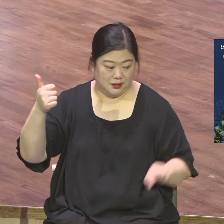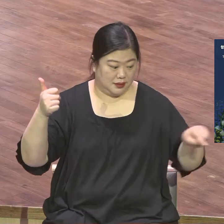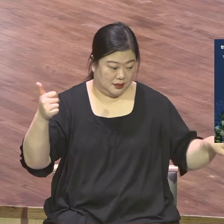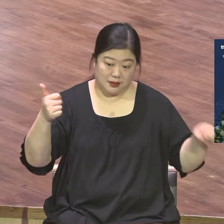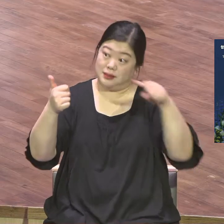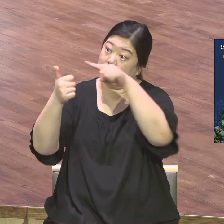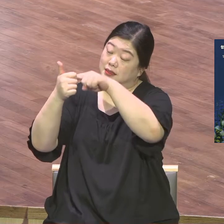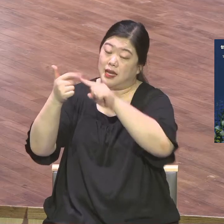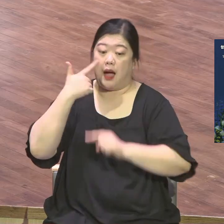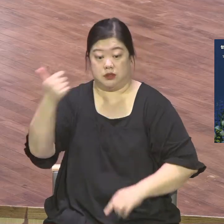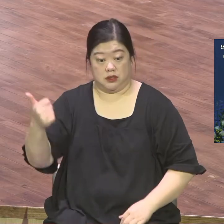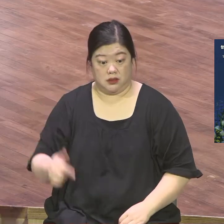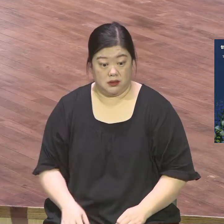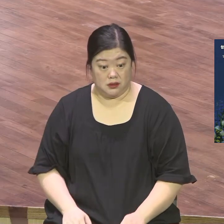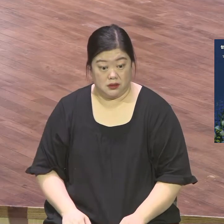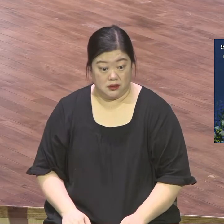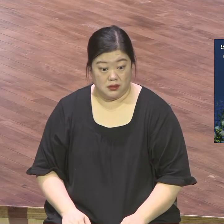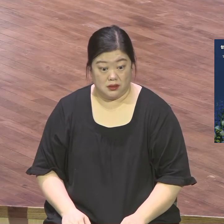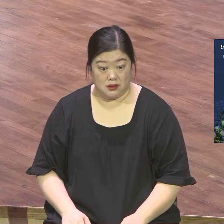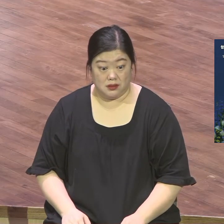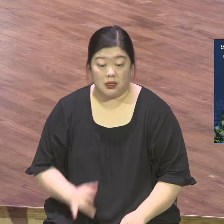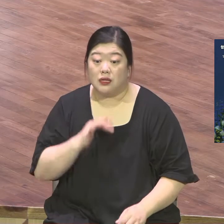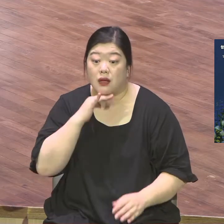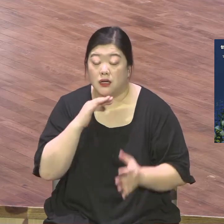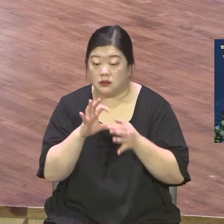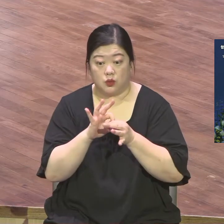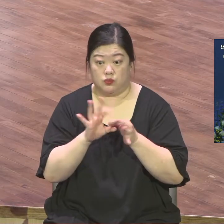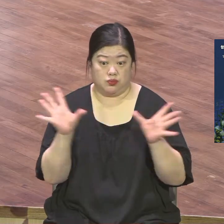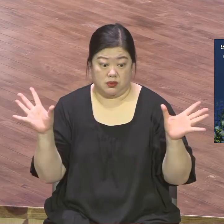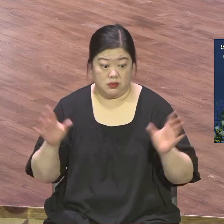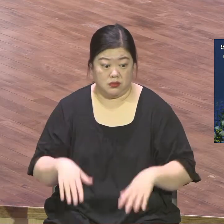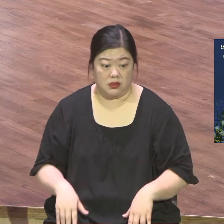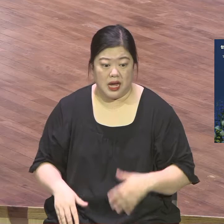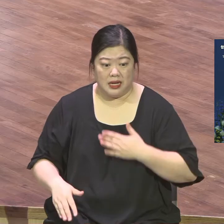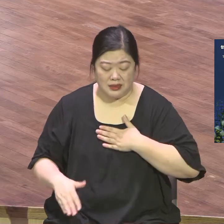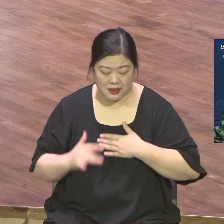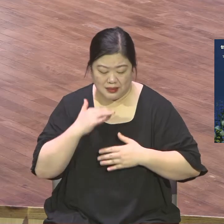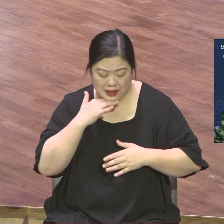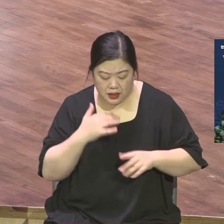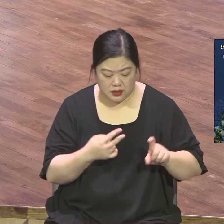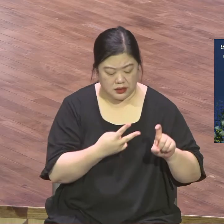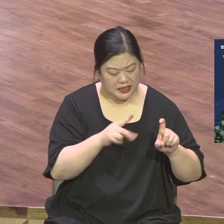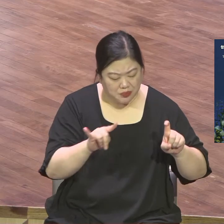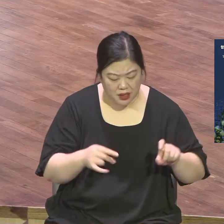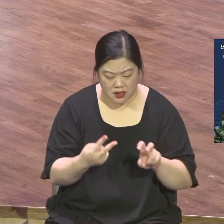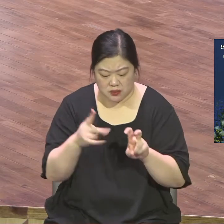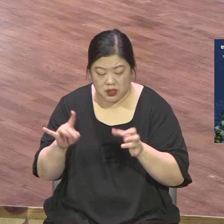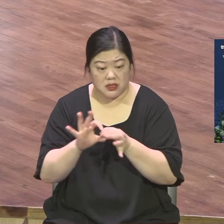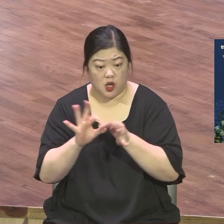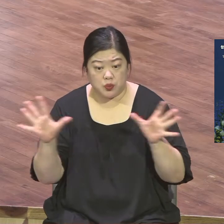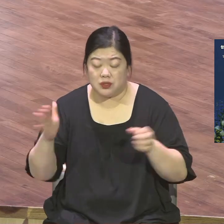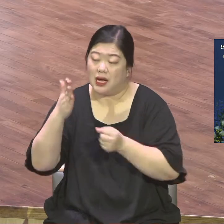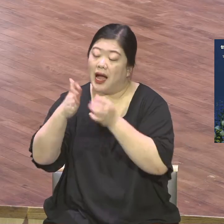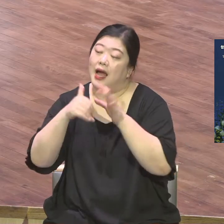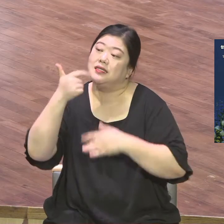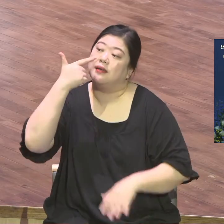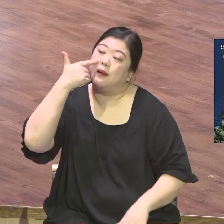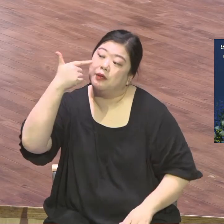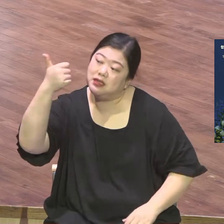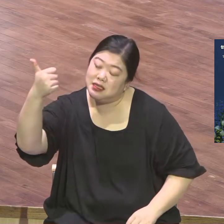나이와 상관이 없습니다. 나이와 상관없이 누구나 다 하나님을 뭐라 불러요? 아버지